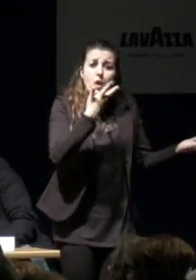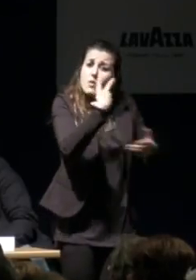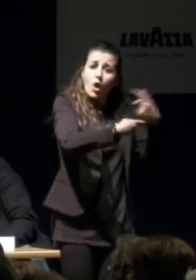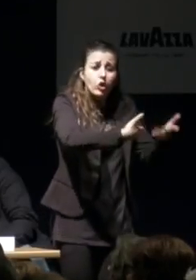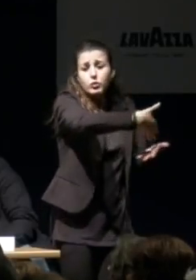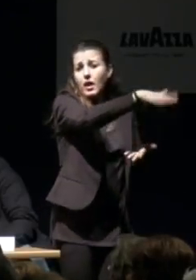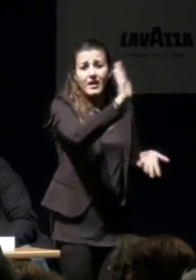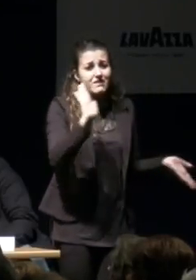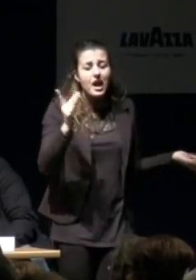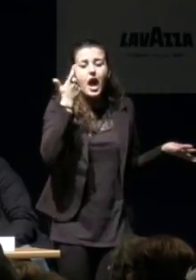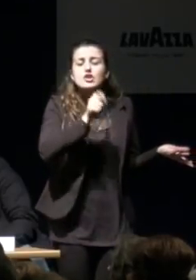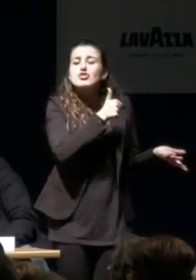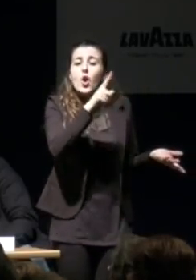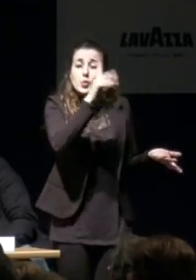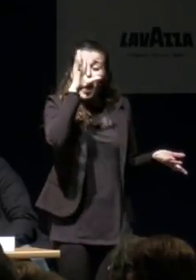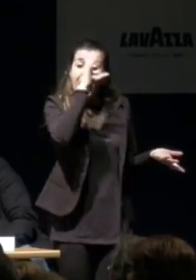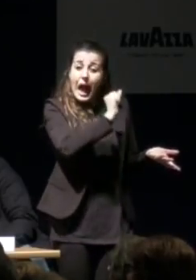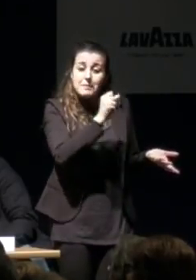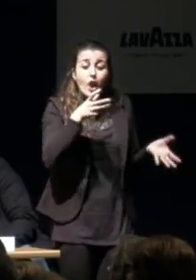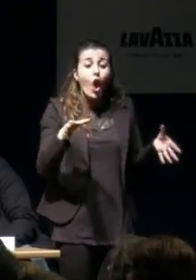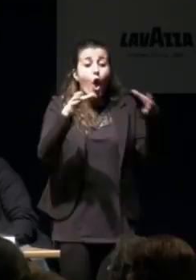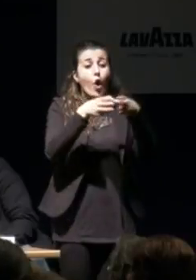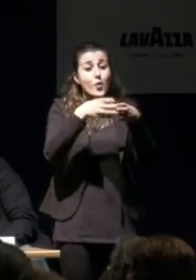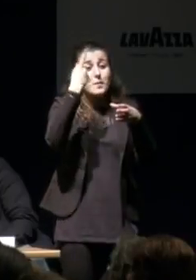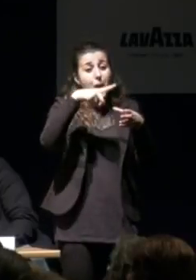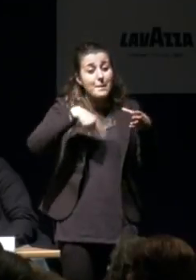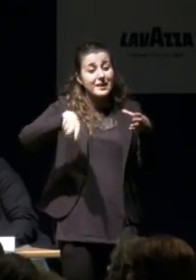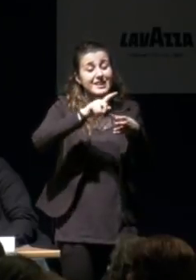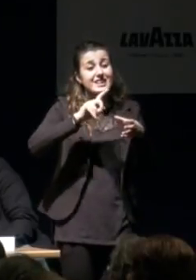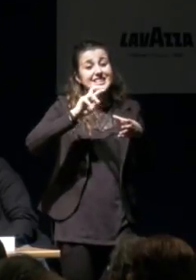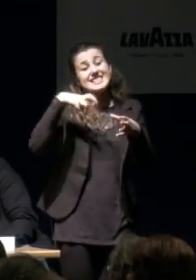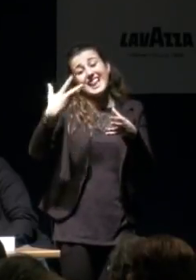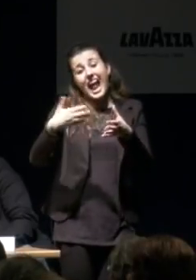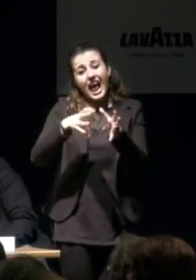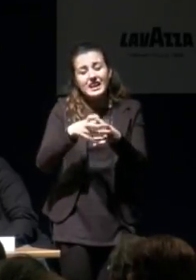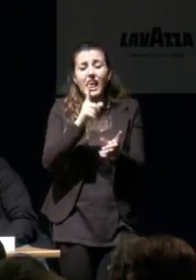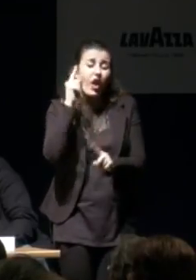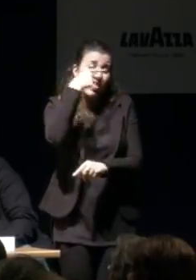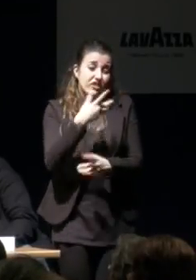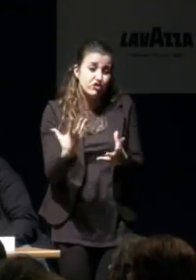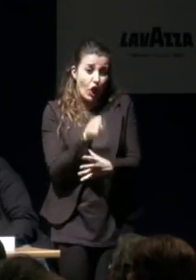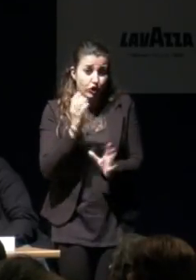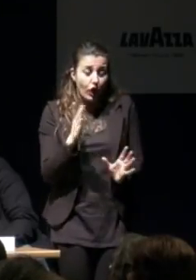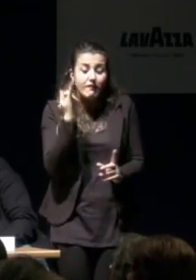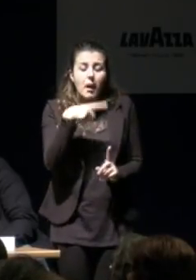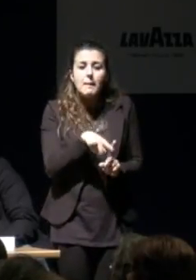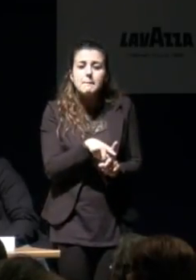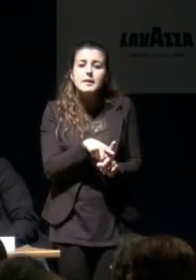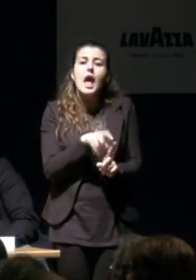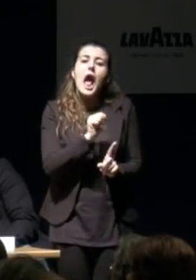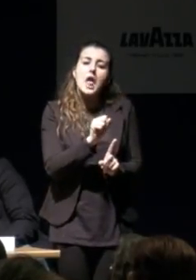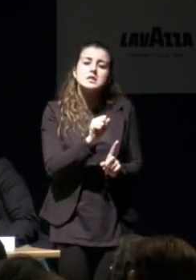tieni solo conto di questo che un gruppo come quello intorno allo straniero difficilmente lo troverai e lui su questa cosa si